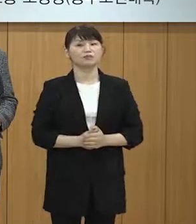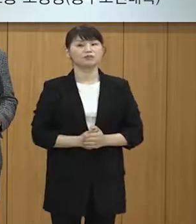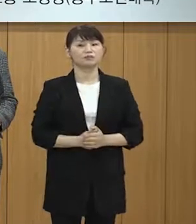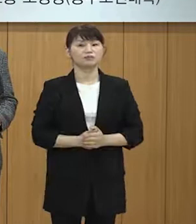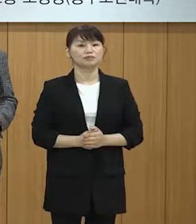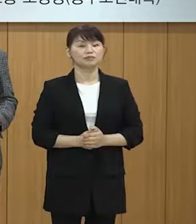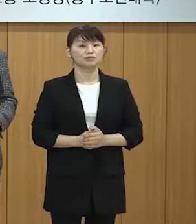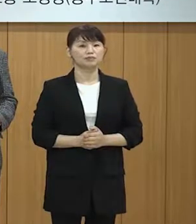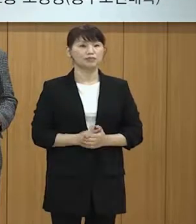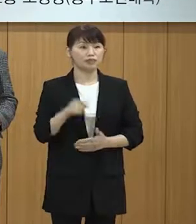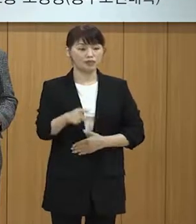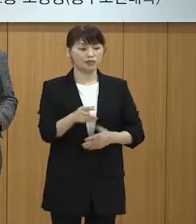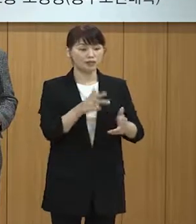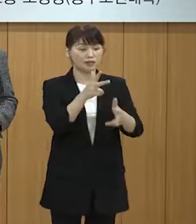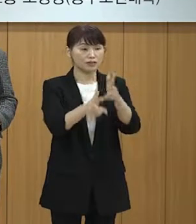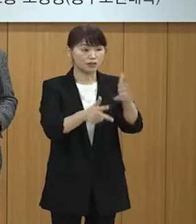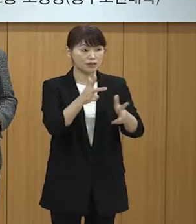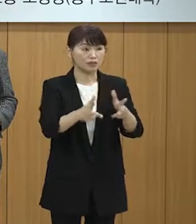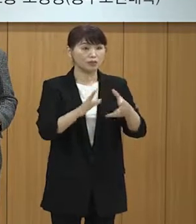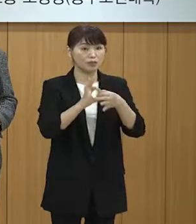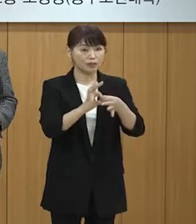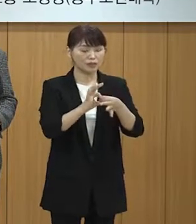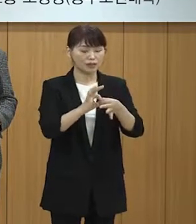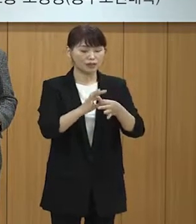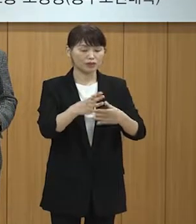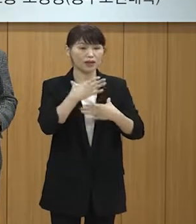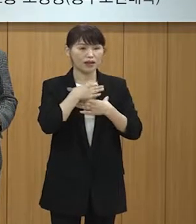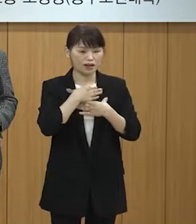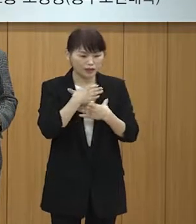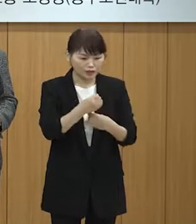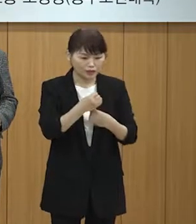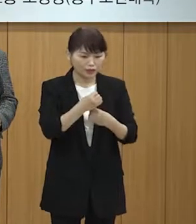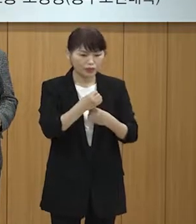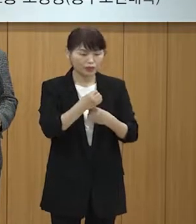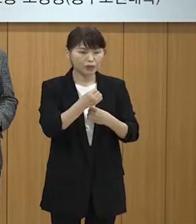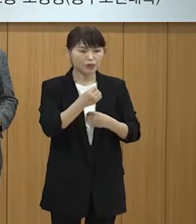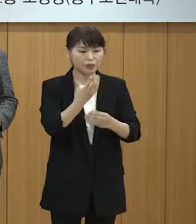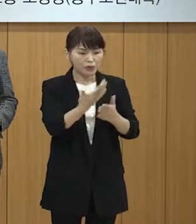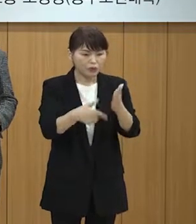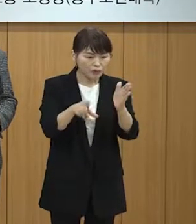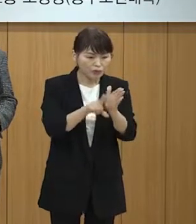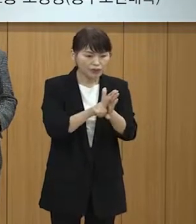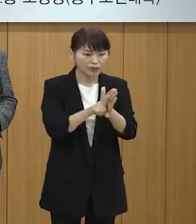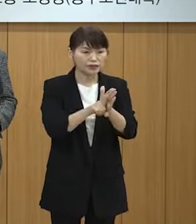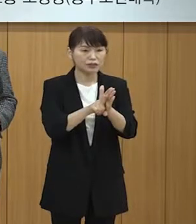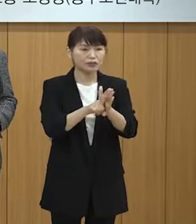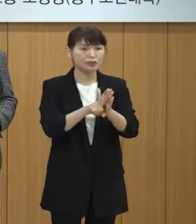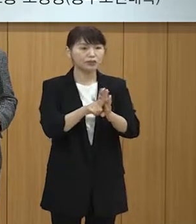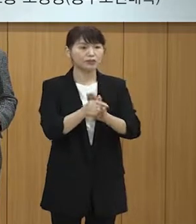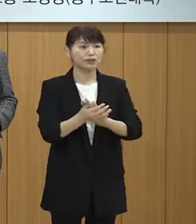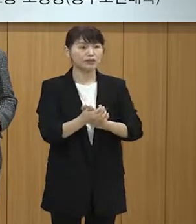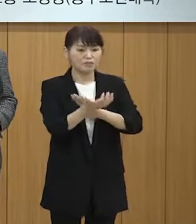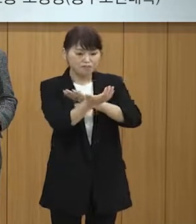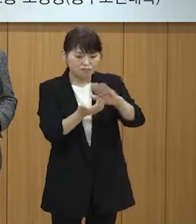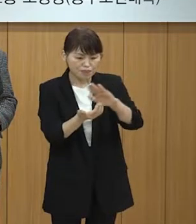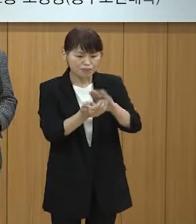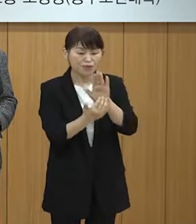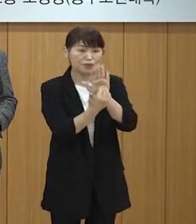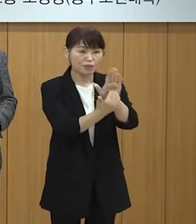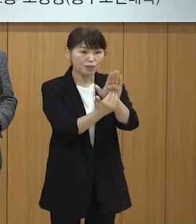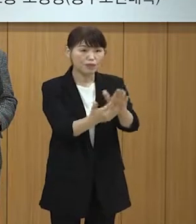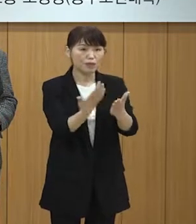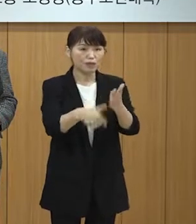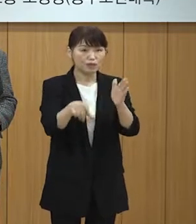통해 최근 안전 문제가 제기된 시설들에 대한 사전 재해 예방 및 서밋, 포스코